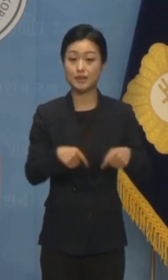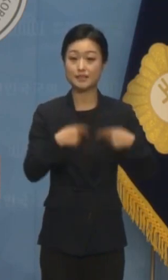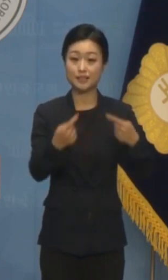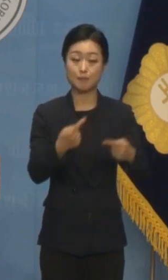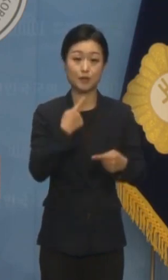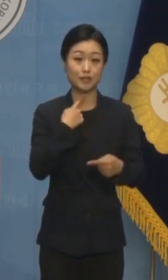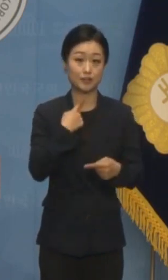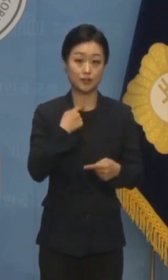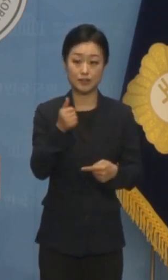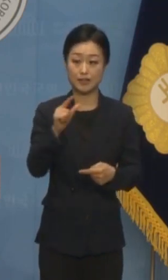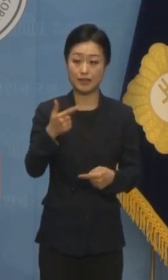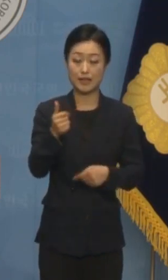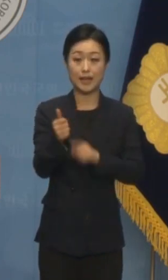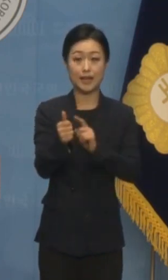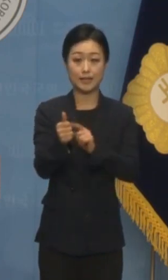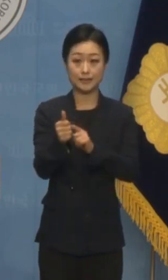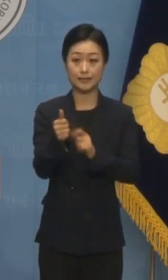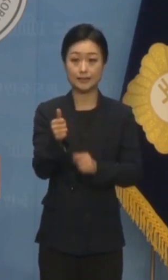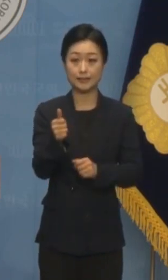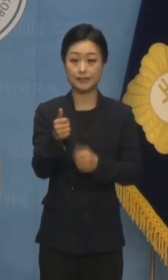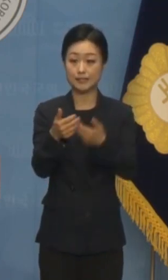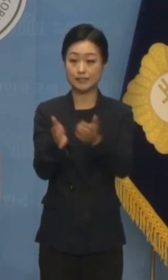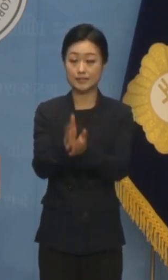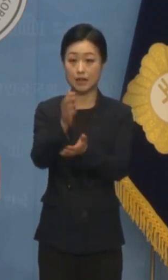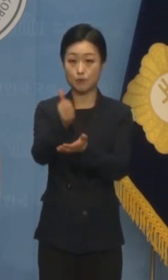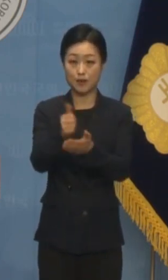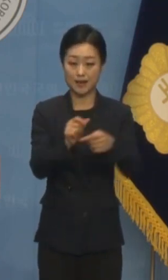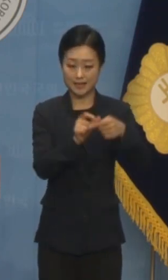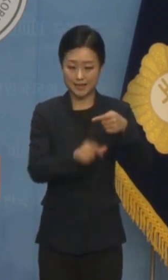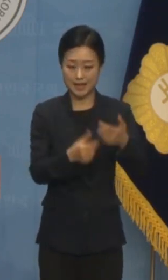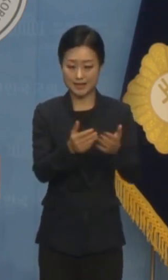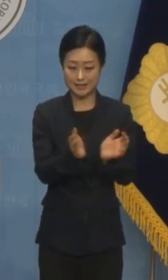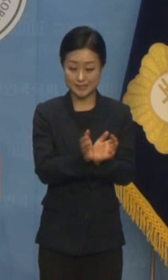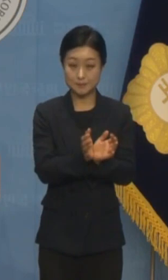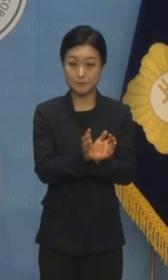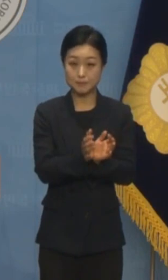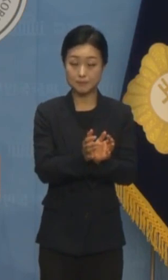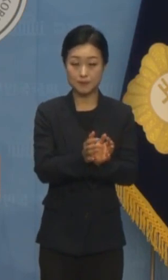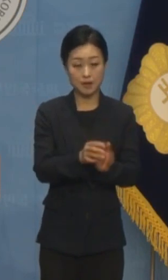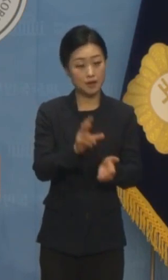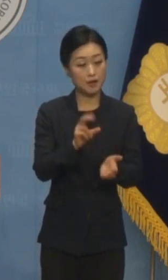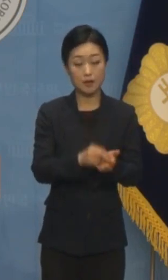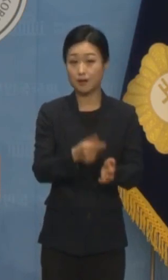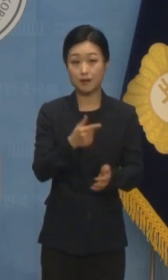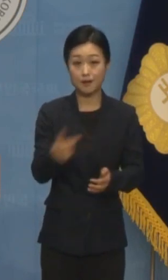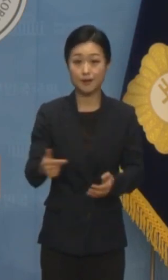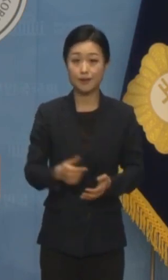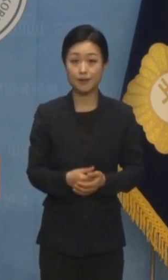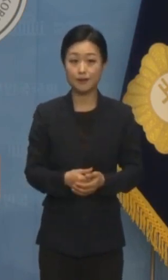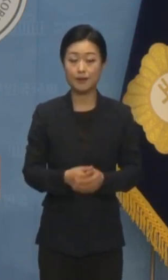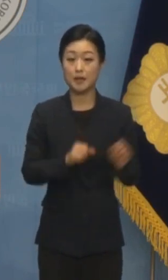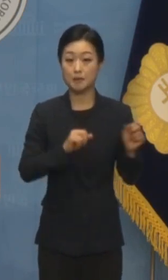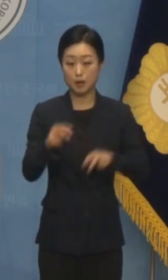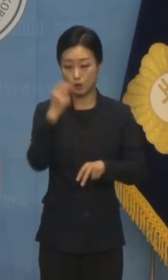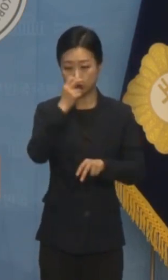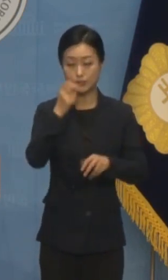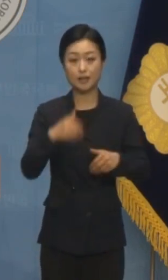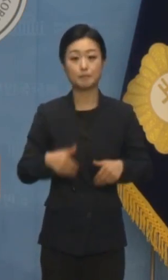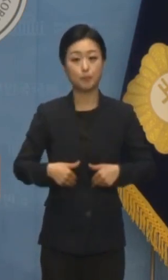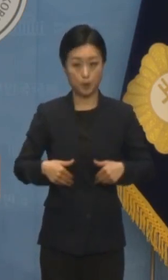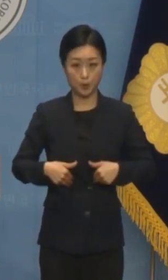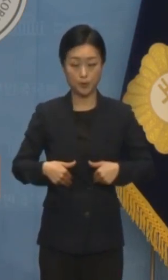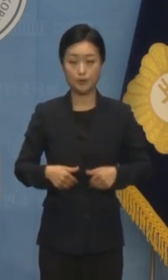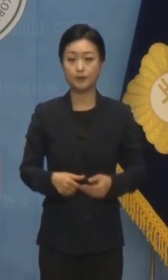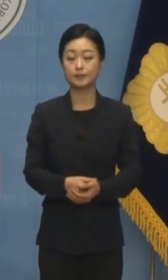참여했다는 한동훈 법무장관 시절의 댓글팀은 예산일이 아닙니다. 즉시 수사에